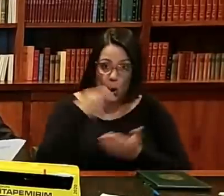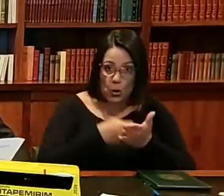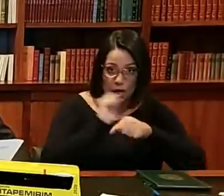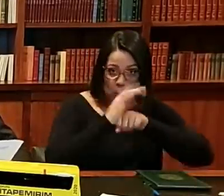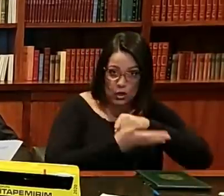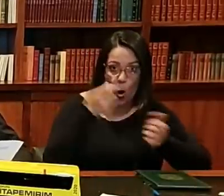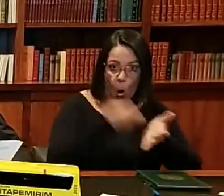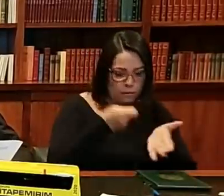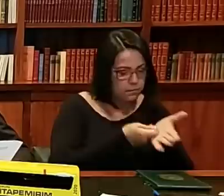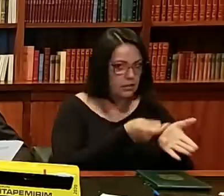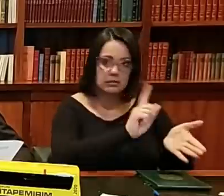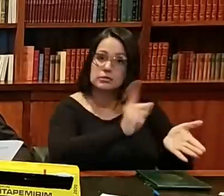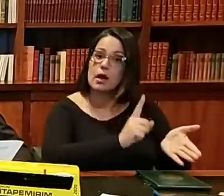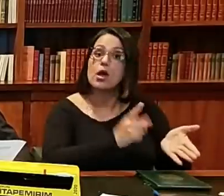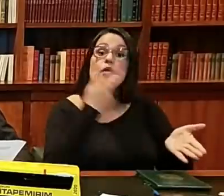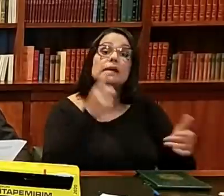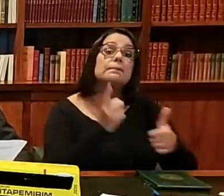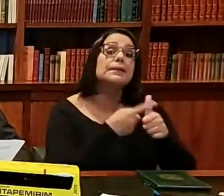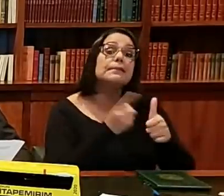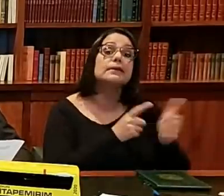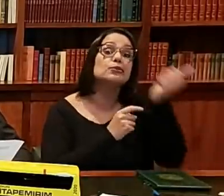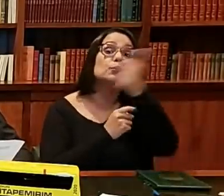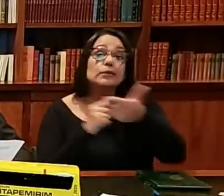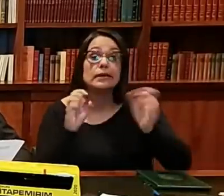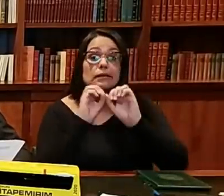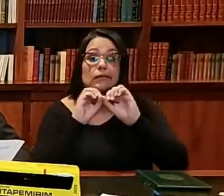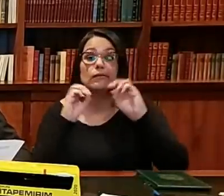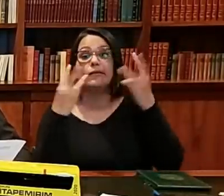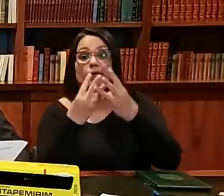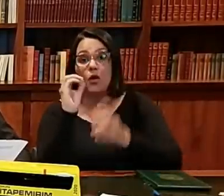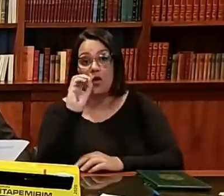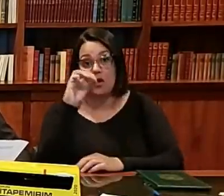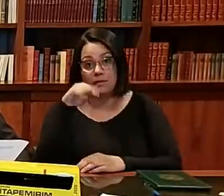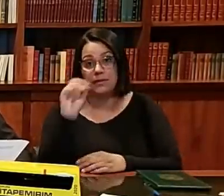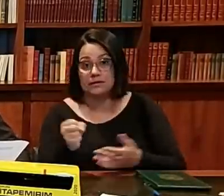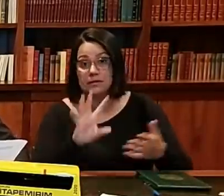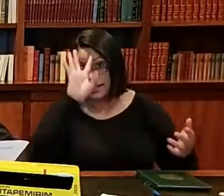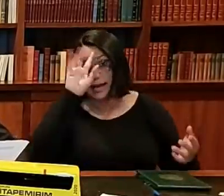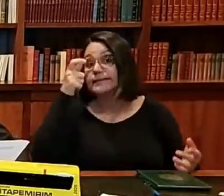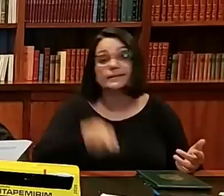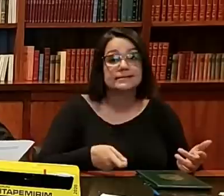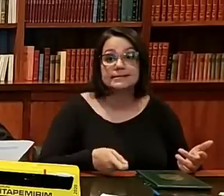Até que o Programa Nacional de Imunizações, além incluído as vacinas obrigatórias, né? Quem decide esse programa é